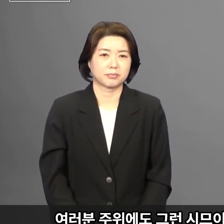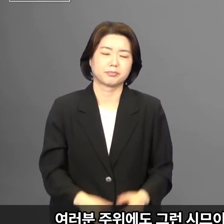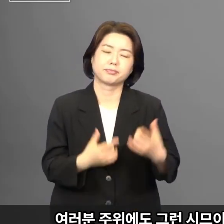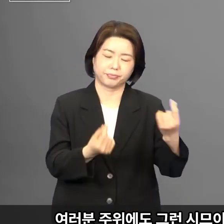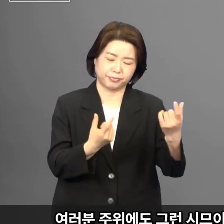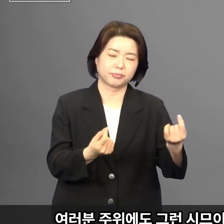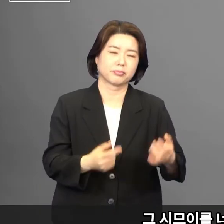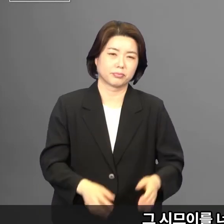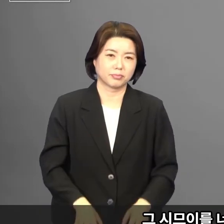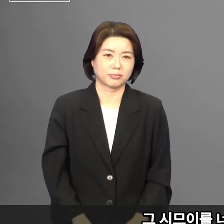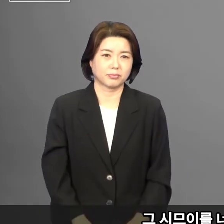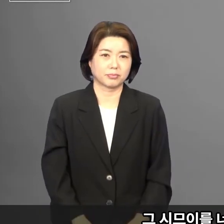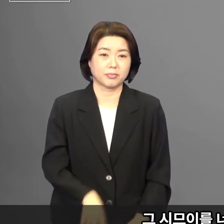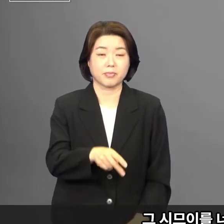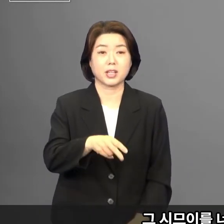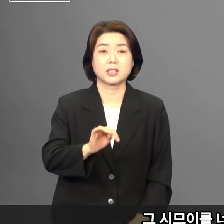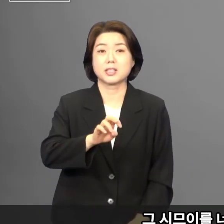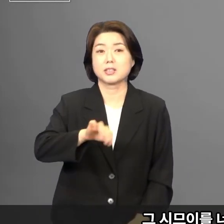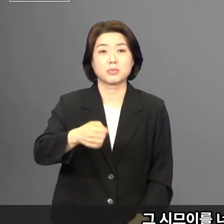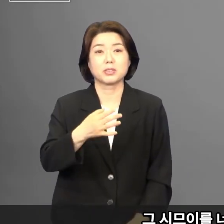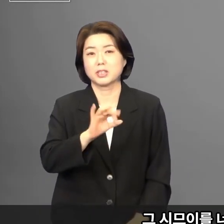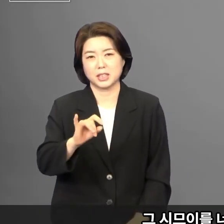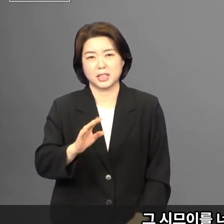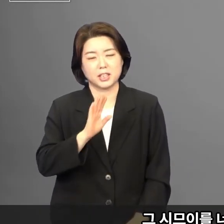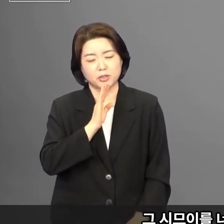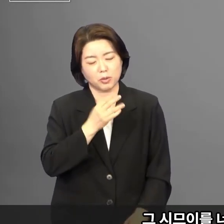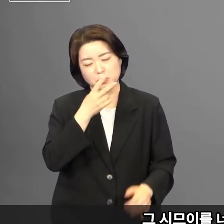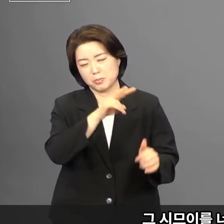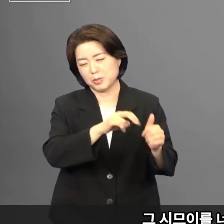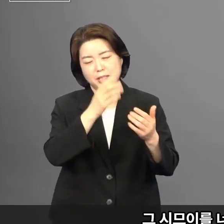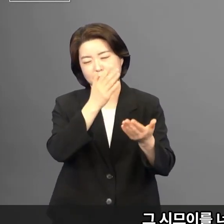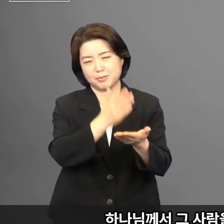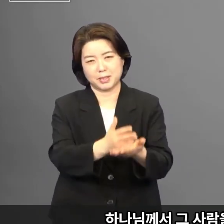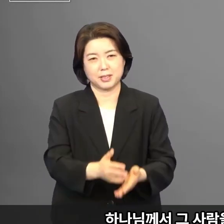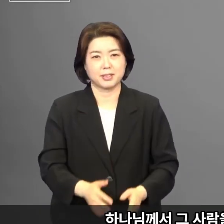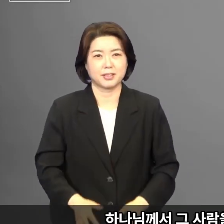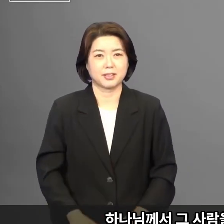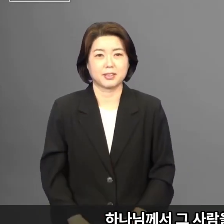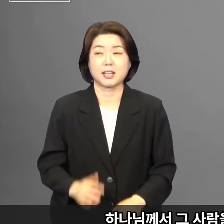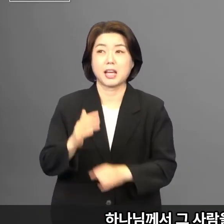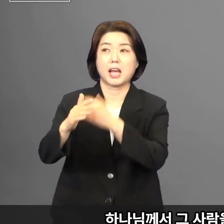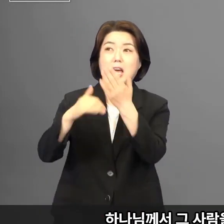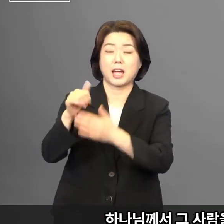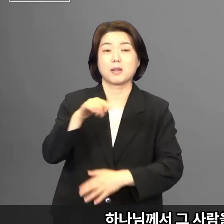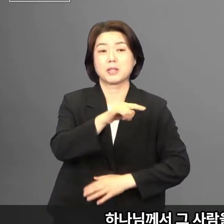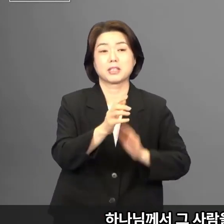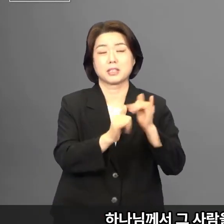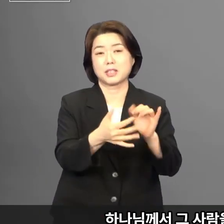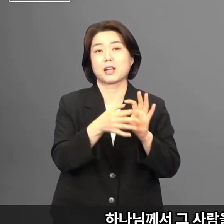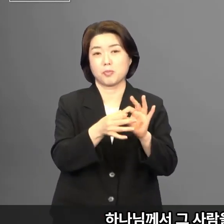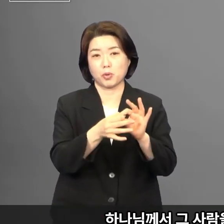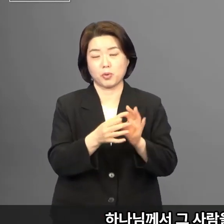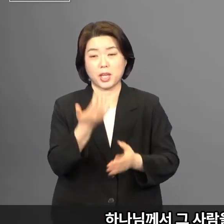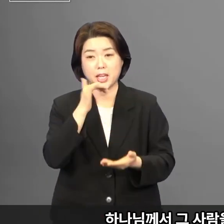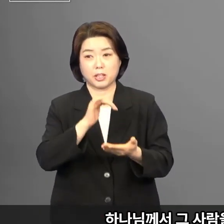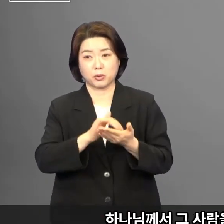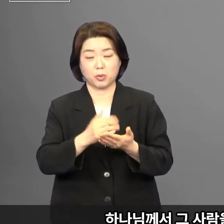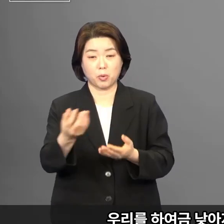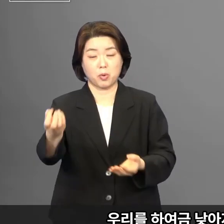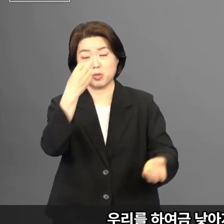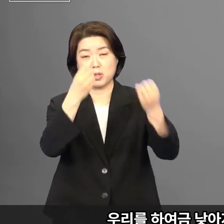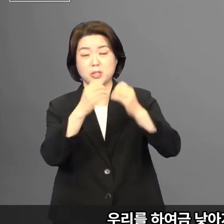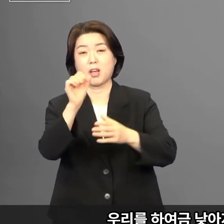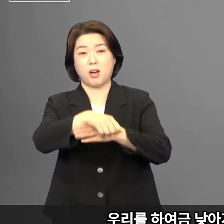똑같은 겁니다. 그 시므이를 너무 미워하지 마세요. 하나님께서 그 사람을 통해 돌을 던지게